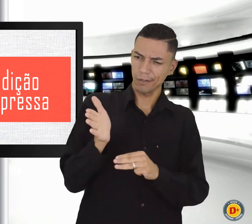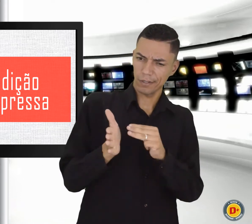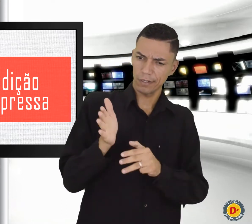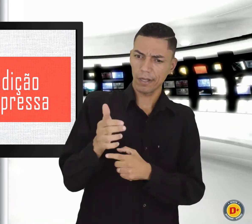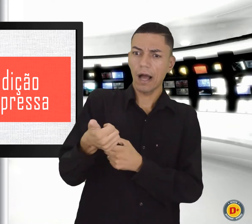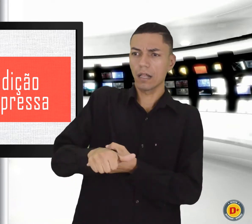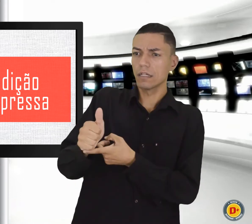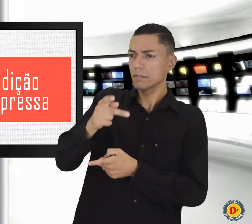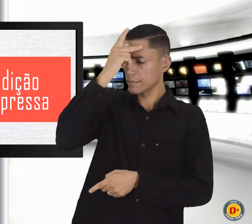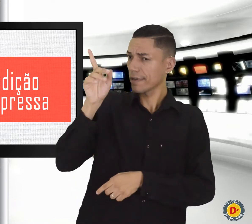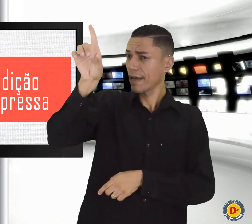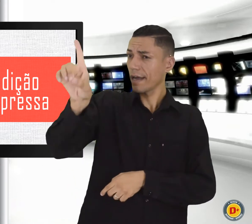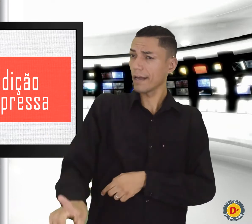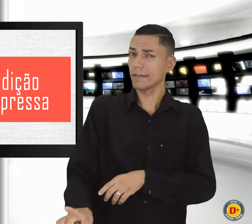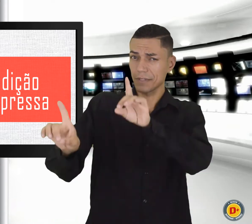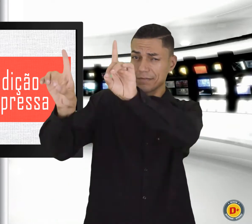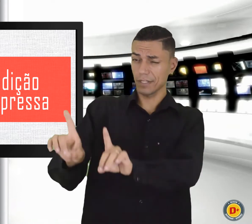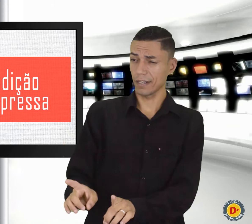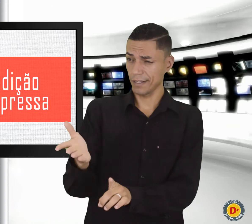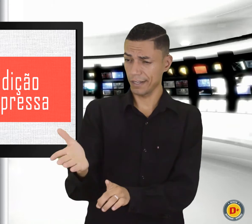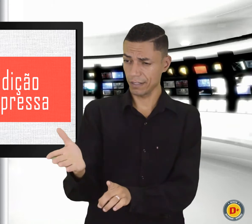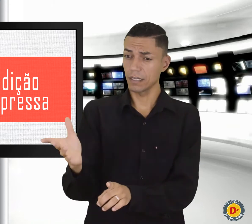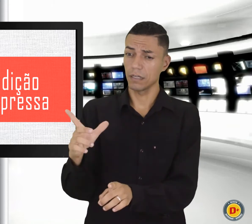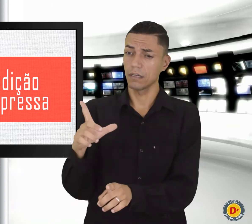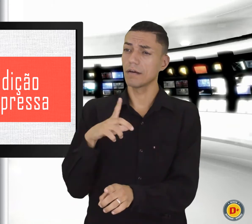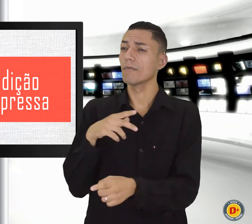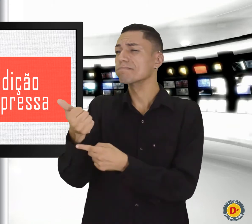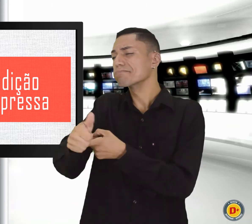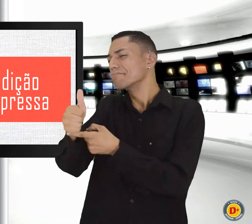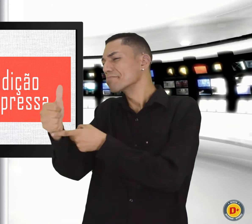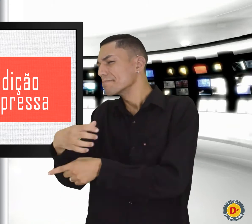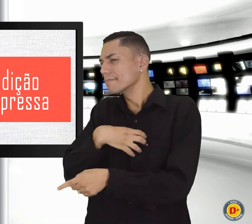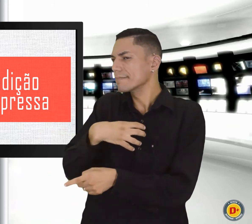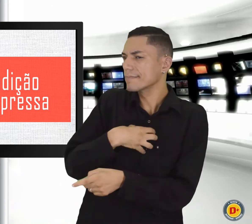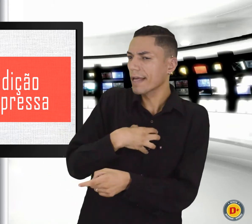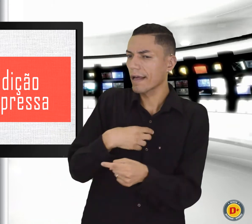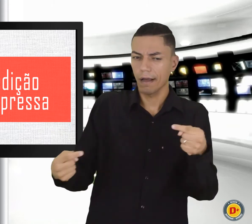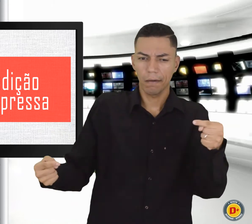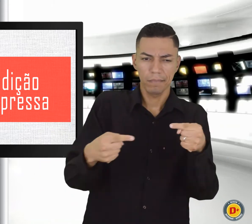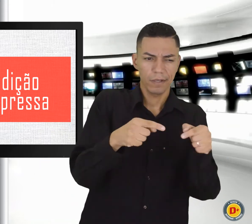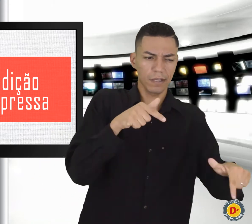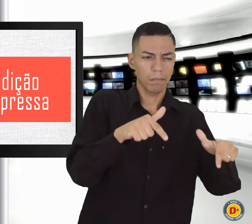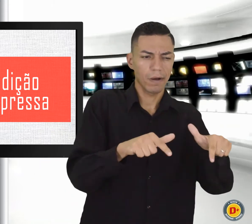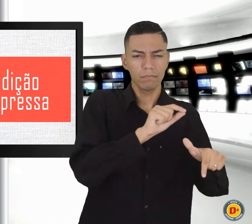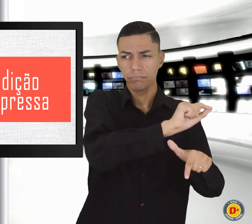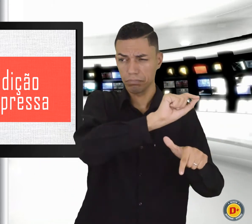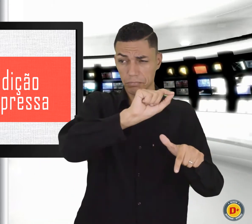os compara com as vagas e necessidades de trabalho de uma empresa. Como se dá esse processo?